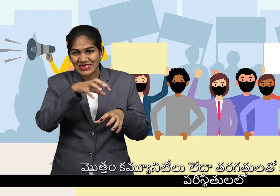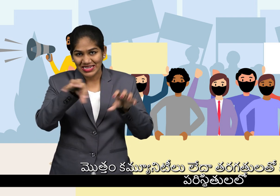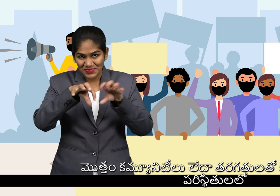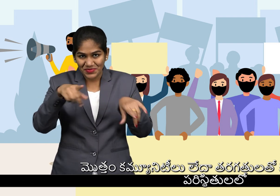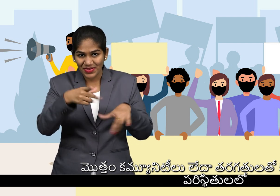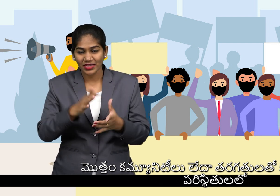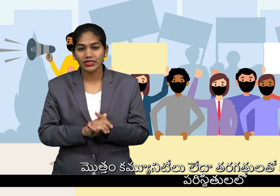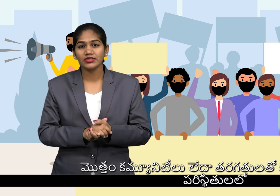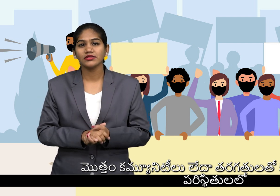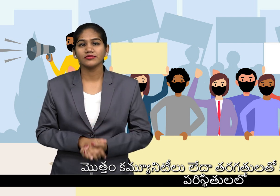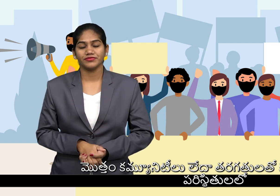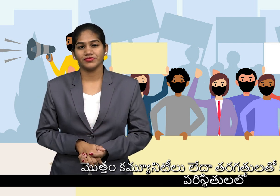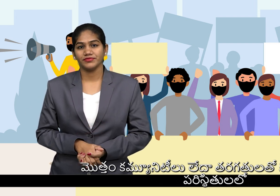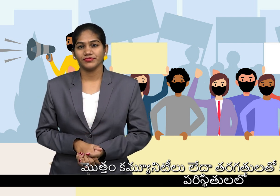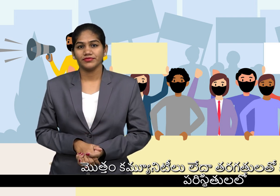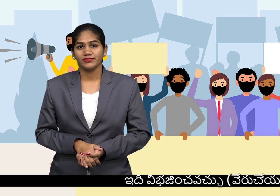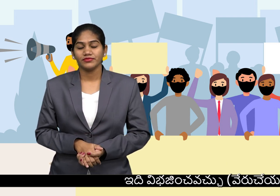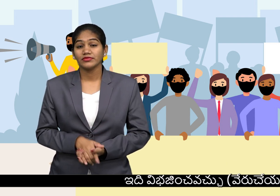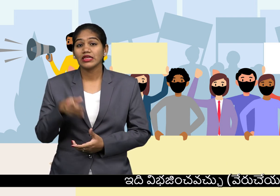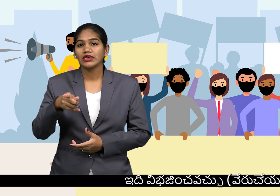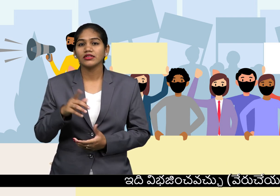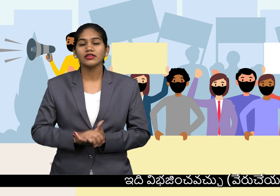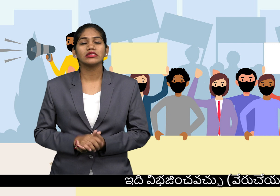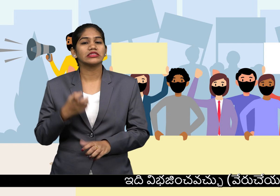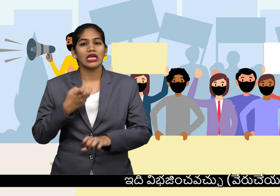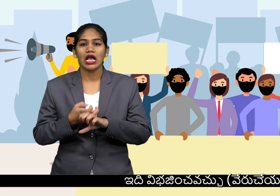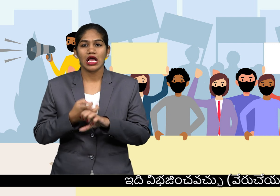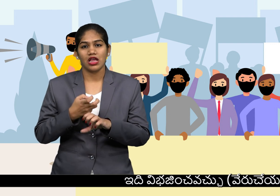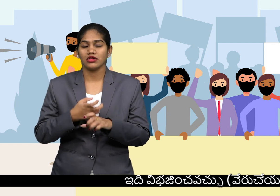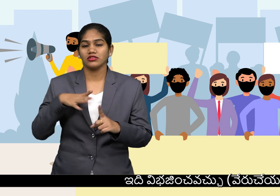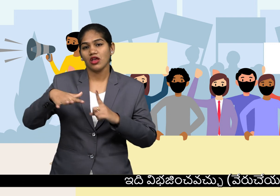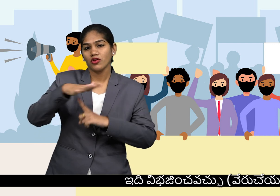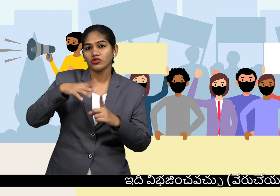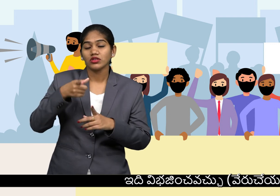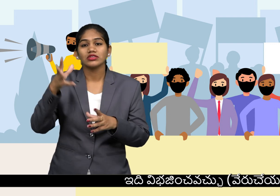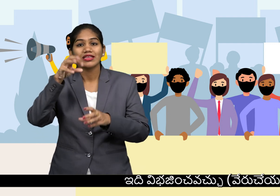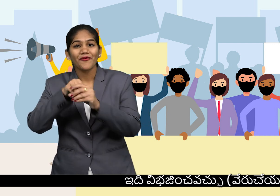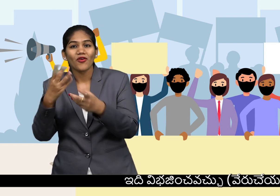తరగతులతో కూడిన సంక్లిష్ట పరిస్థితులలో ఇది విభజించవచ్చు.